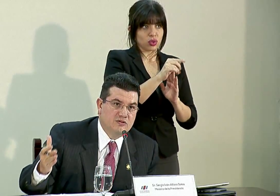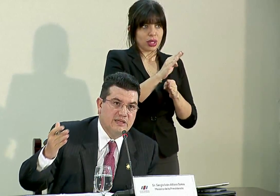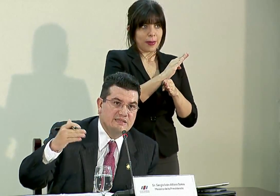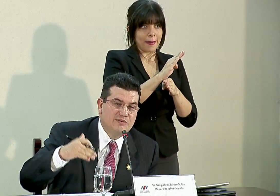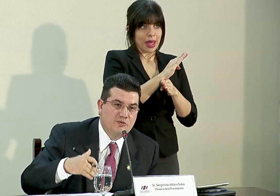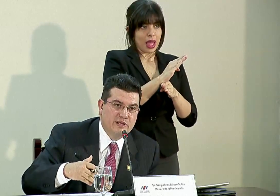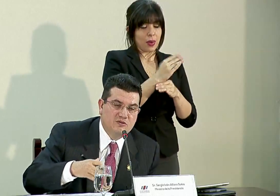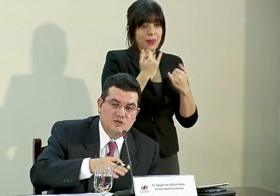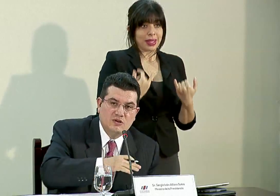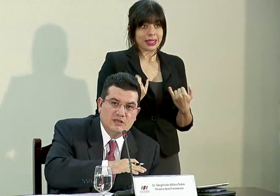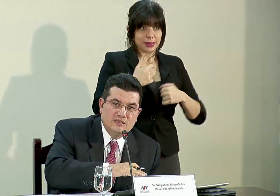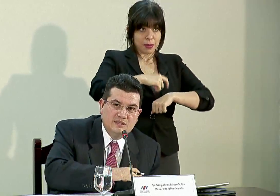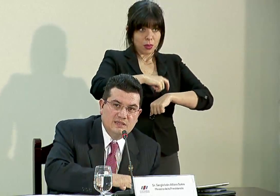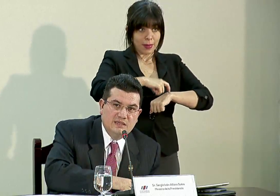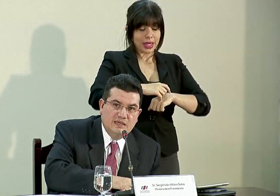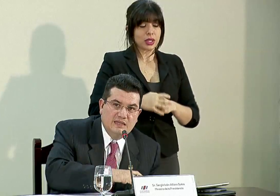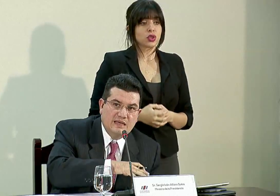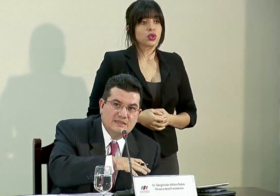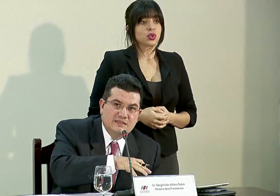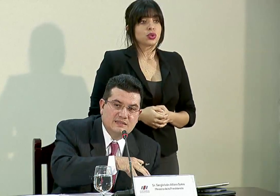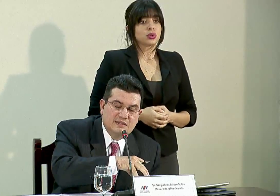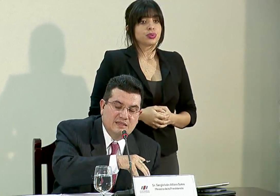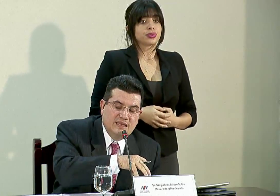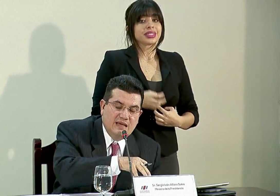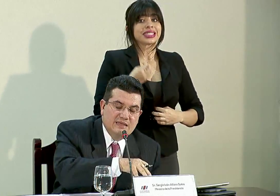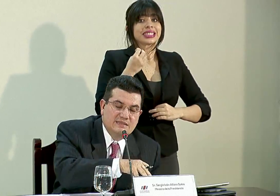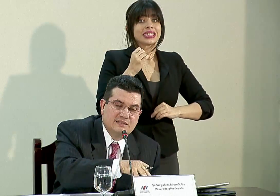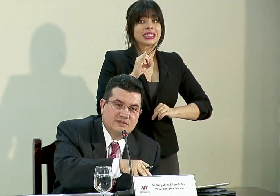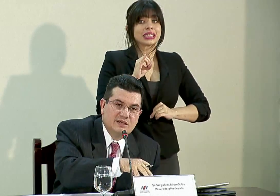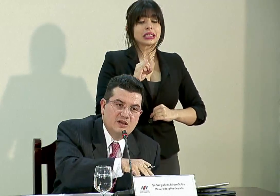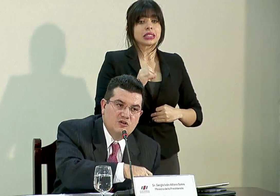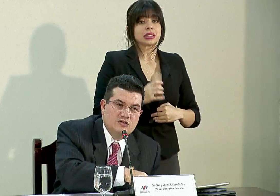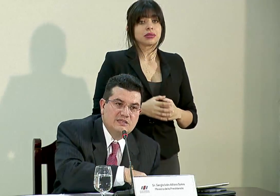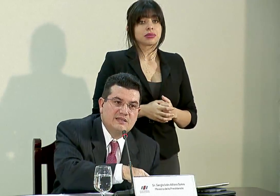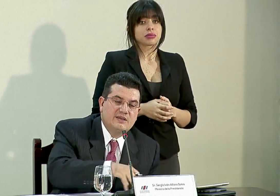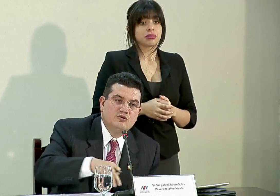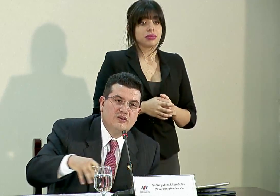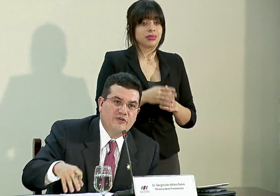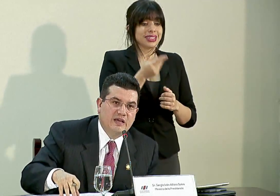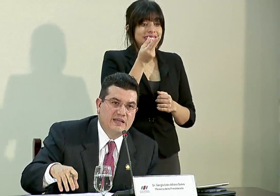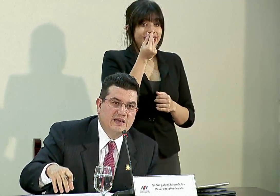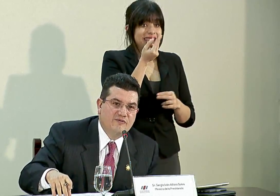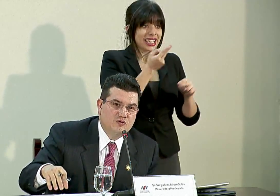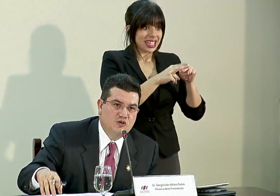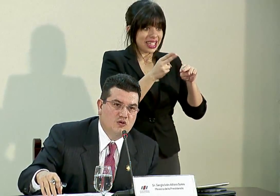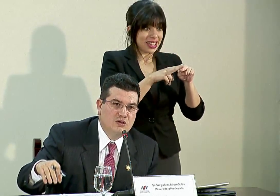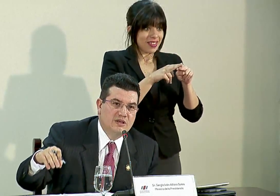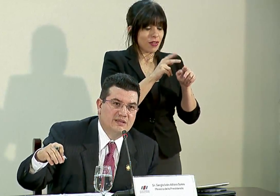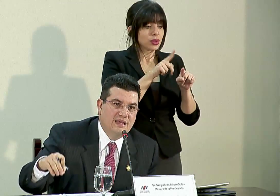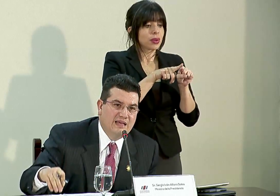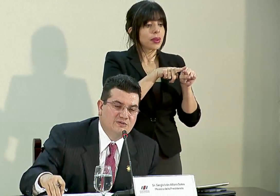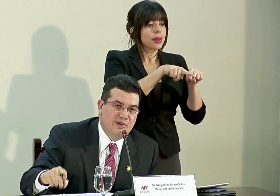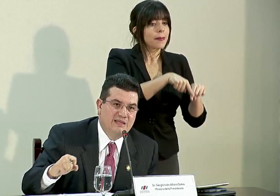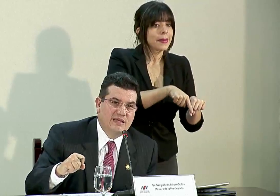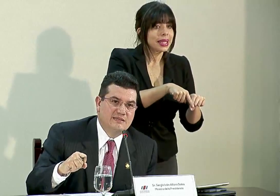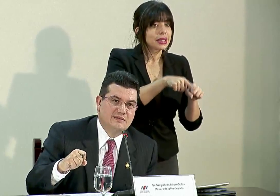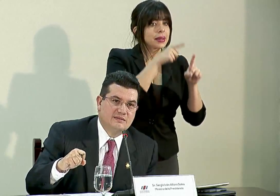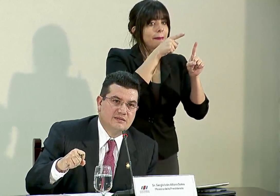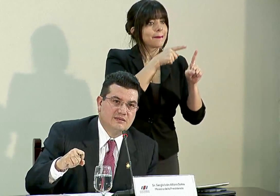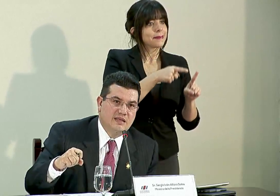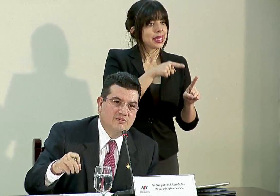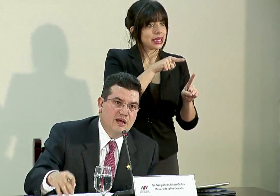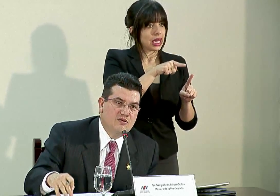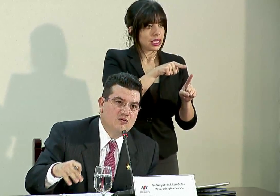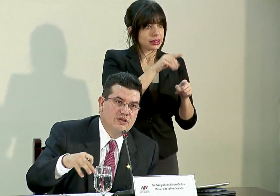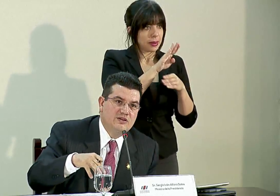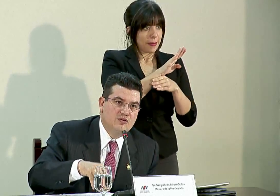los bancos en este momento si los incentivos se fijarían en función de las metas